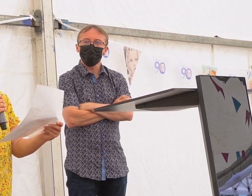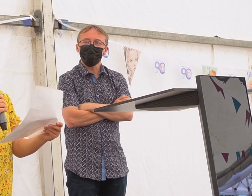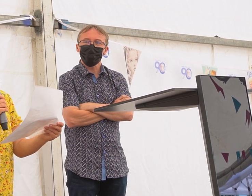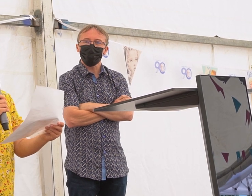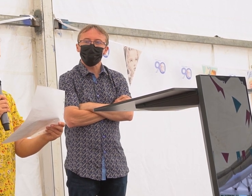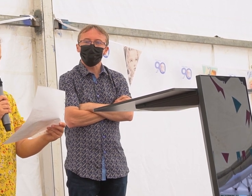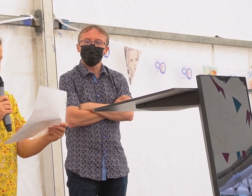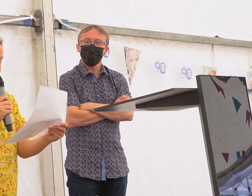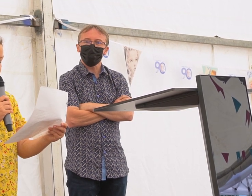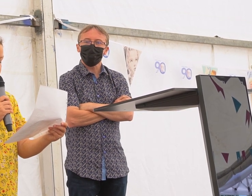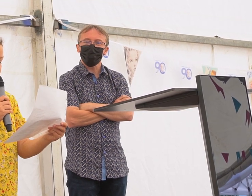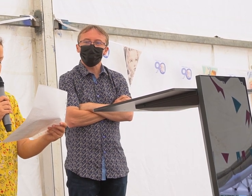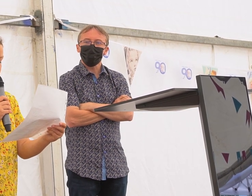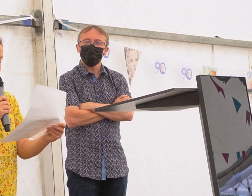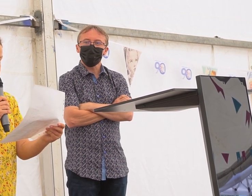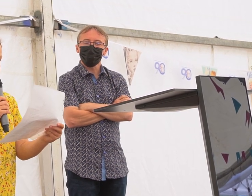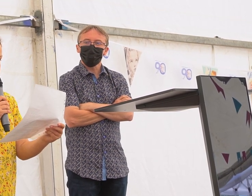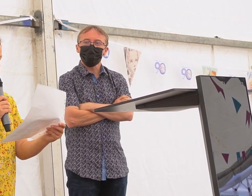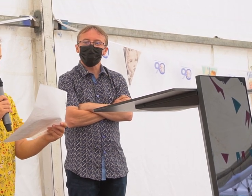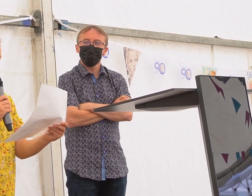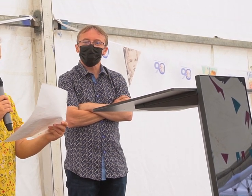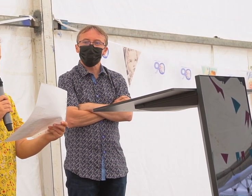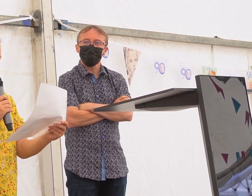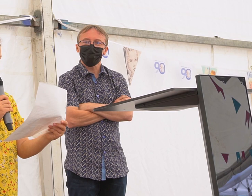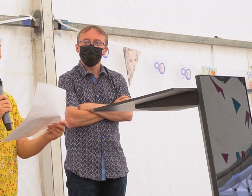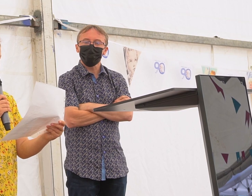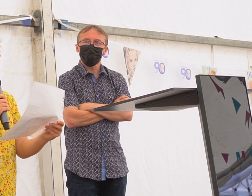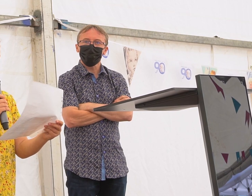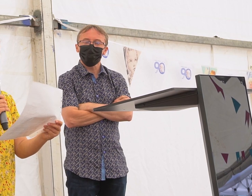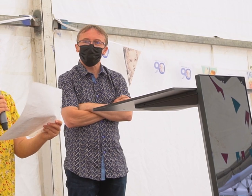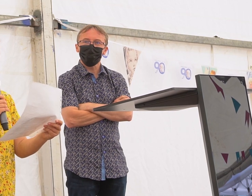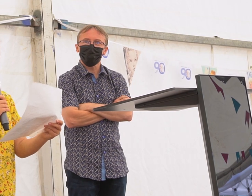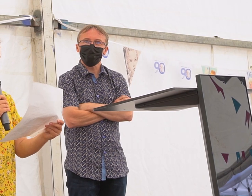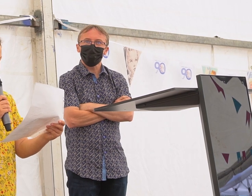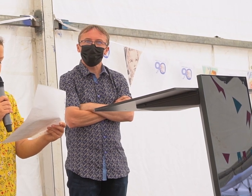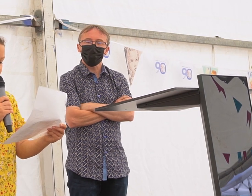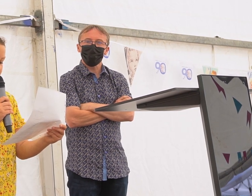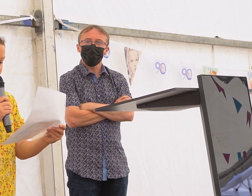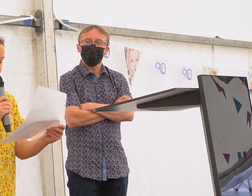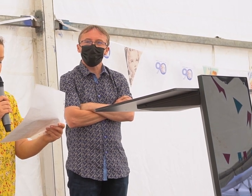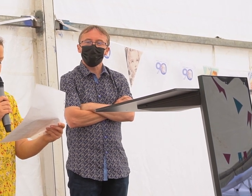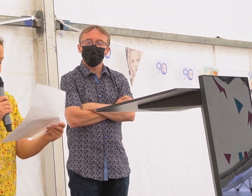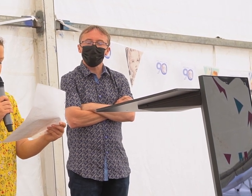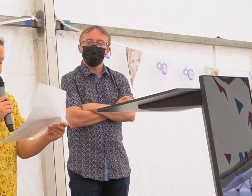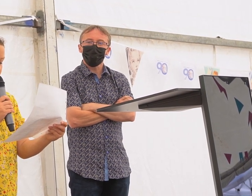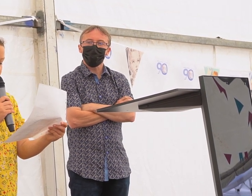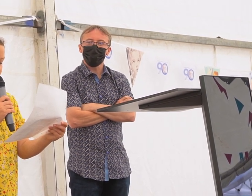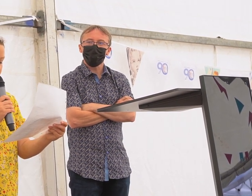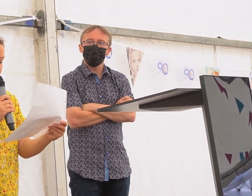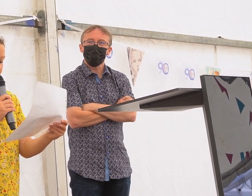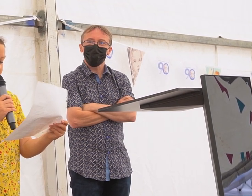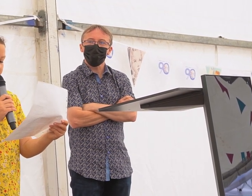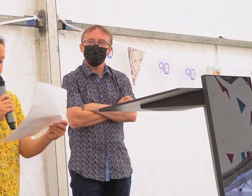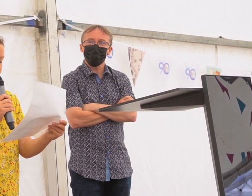grands, en 2020, elle était encore la 6e licence mondiale en littérature de jeunesse. Pour lui rendre